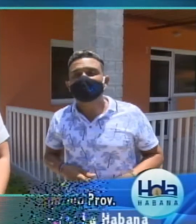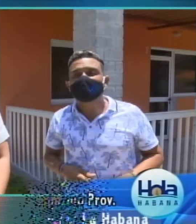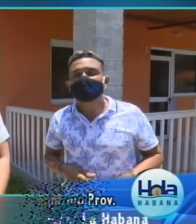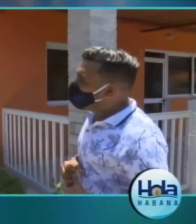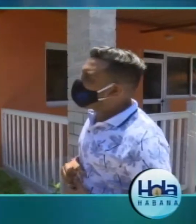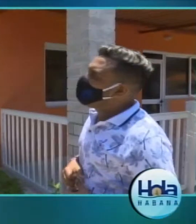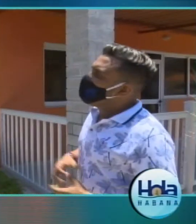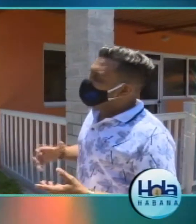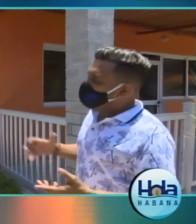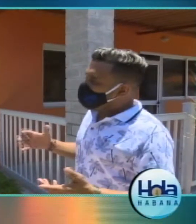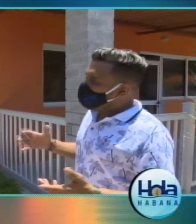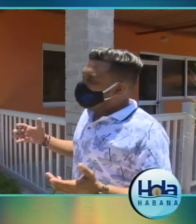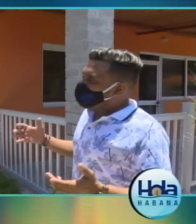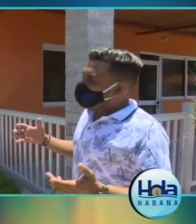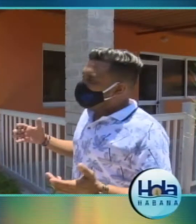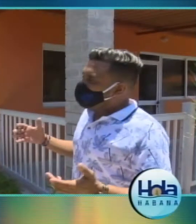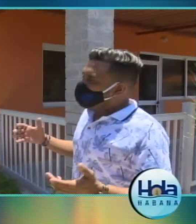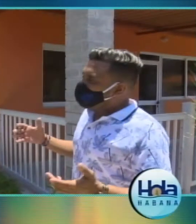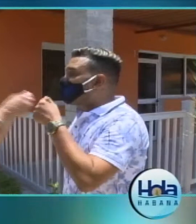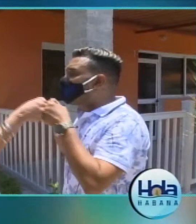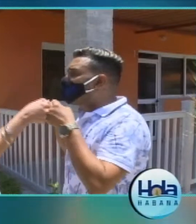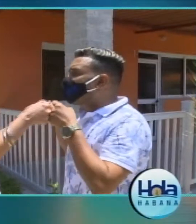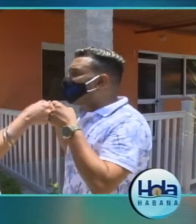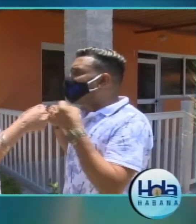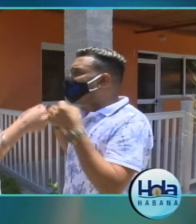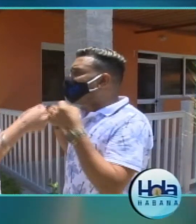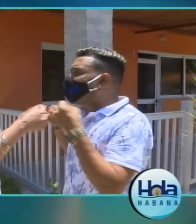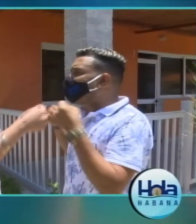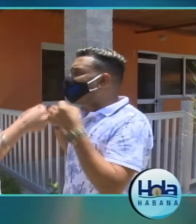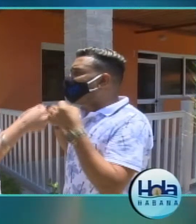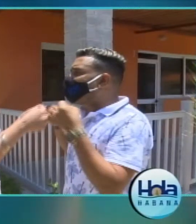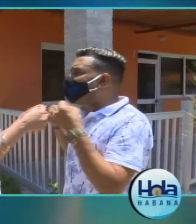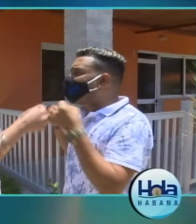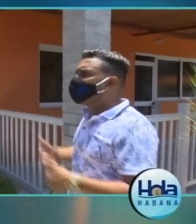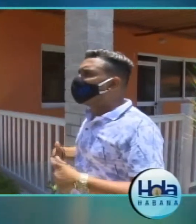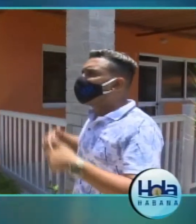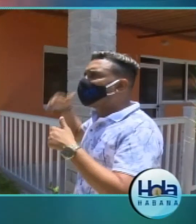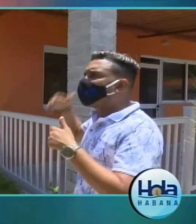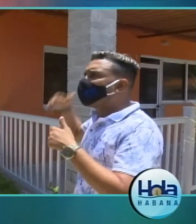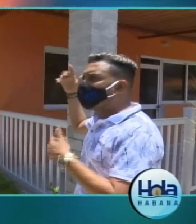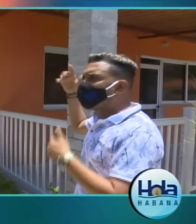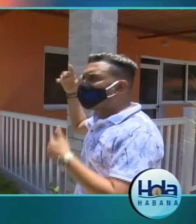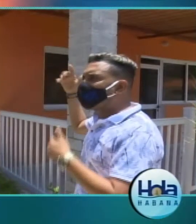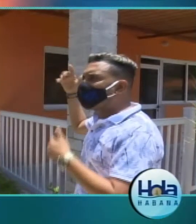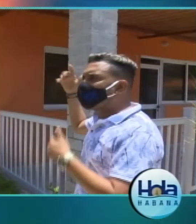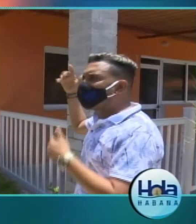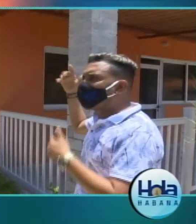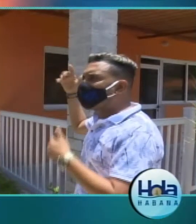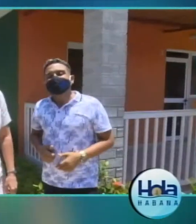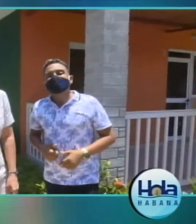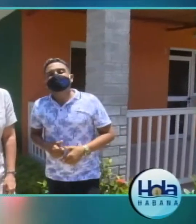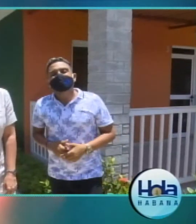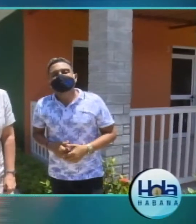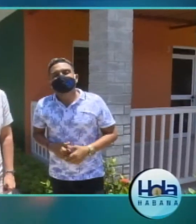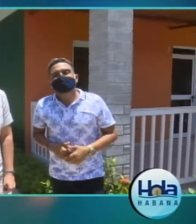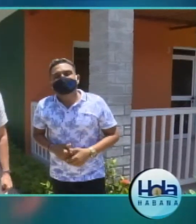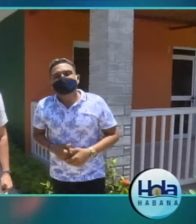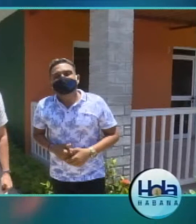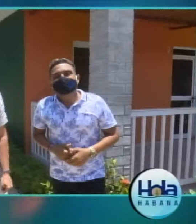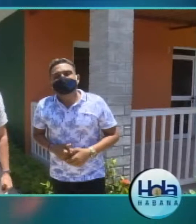felicidades por la obra. Encantada. Y que todo salga bien. Nos veremos en la Cuca sin Cuca y en Marbella con el mar bien bello. Seguro. Estamos en la revista Hola Habana. A